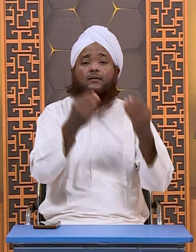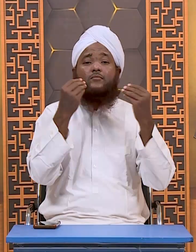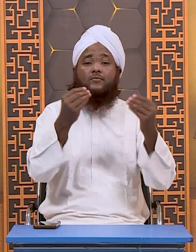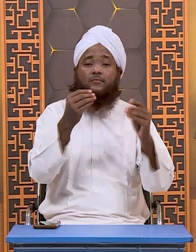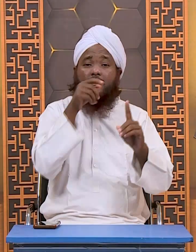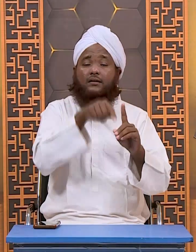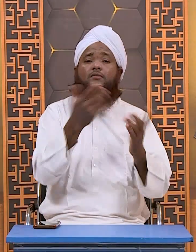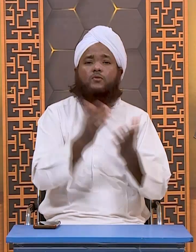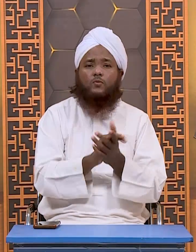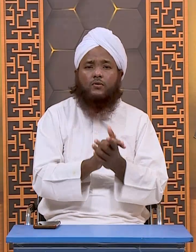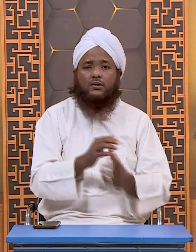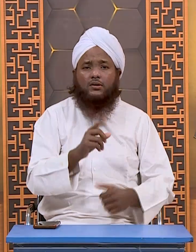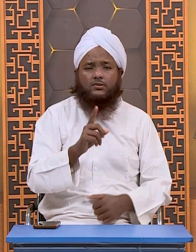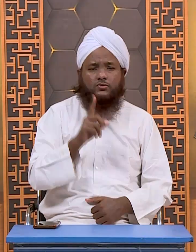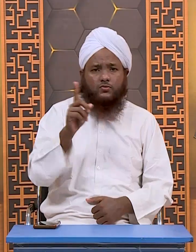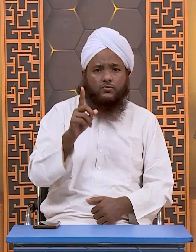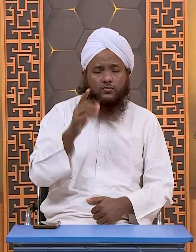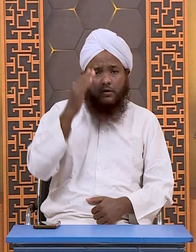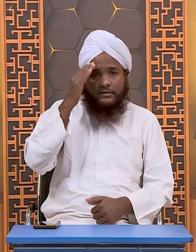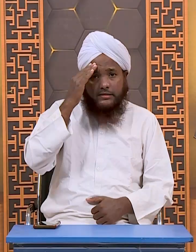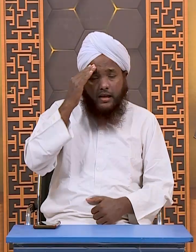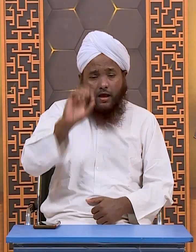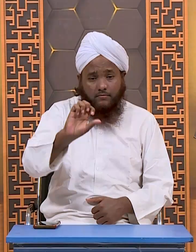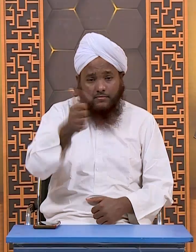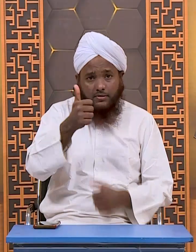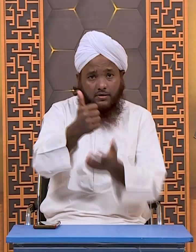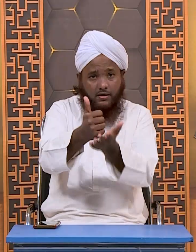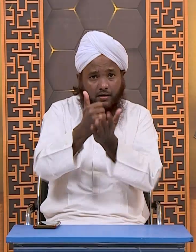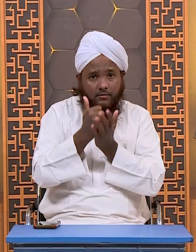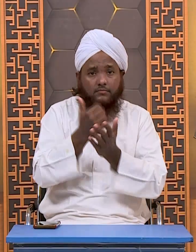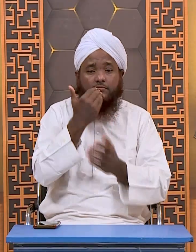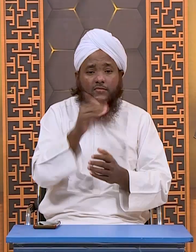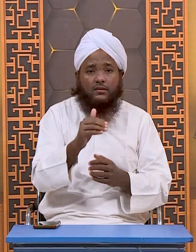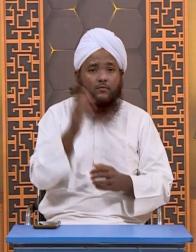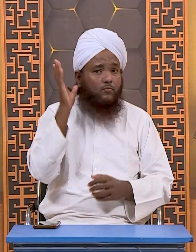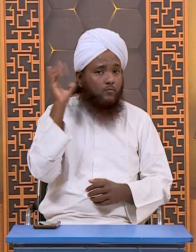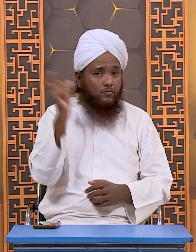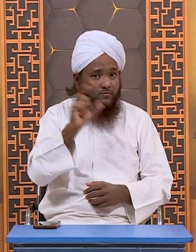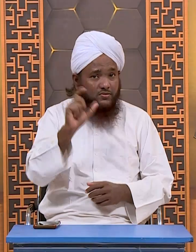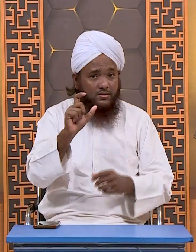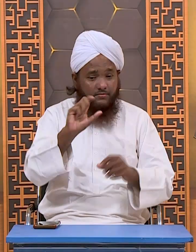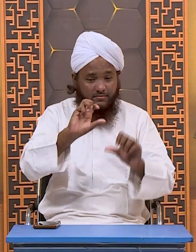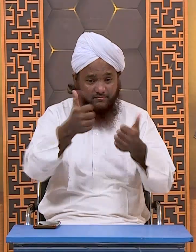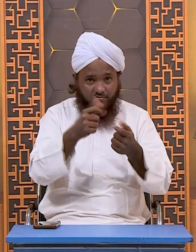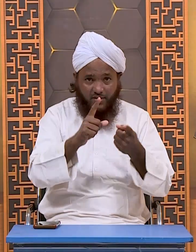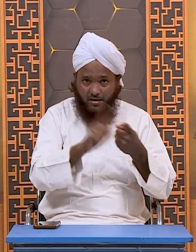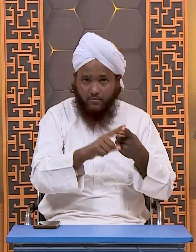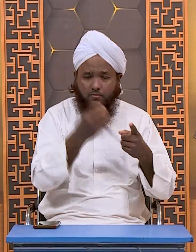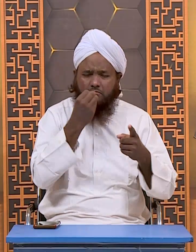اس شخص کے لیے کہ جس کو اسلام کی ہدایت عطا کی گئی، یعنی دامن اسلام اسے عطا کیا گیا اور اس کا رزق بقدر